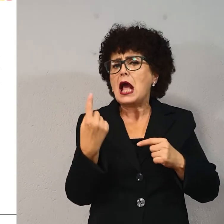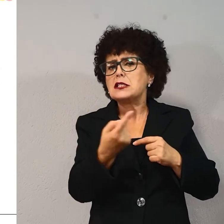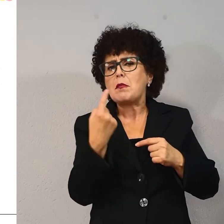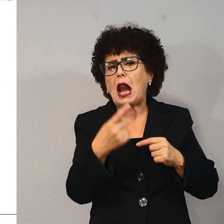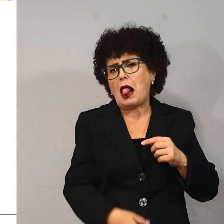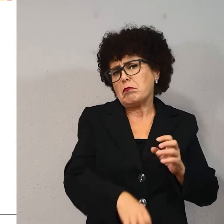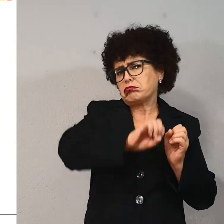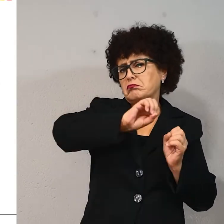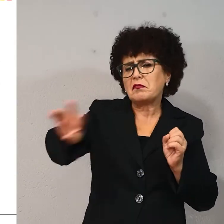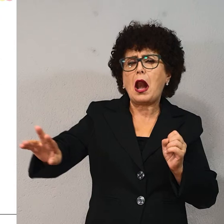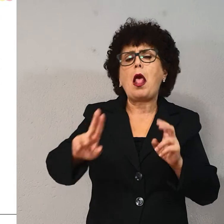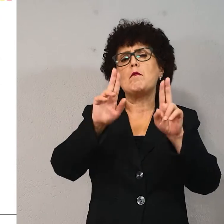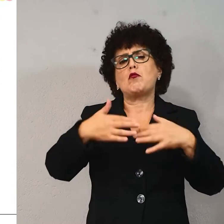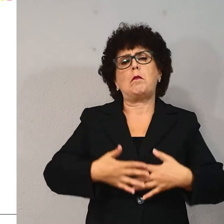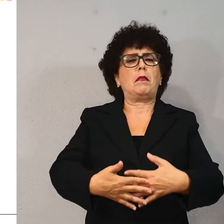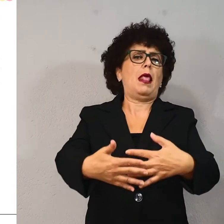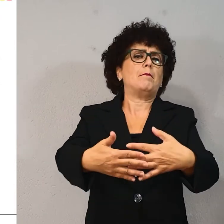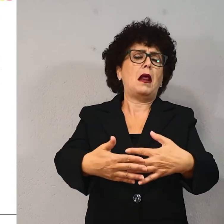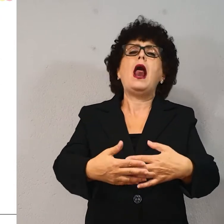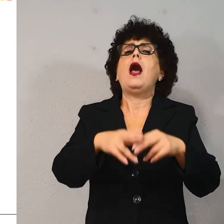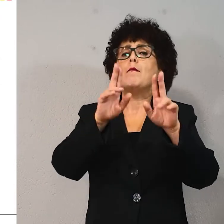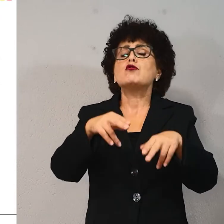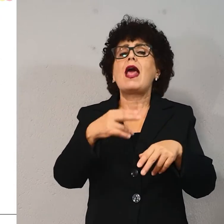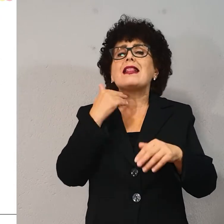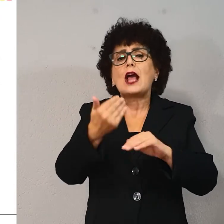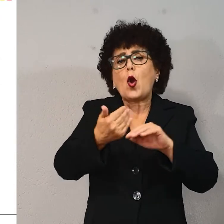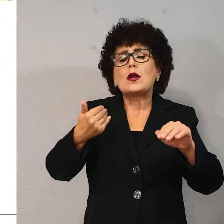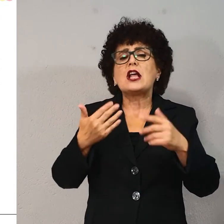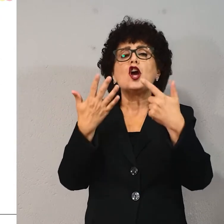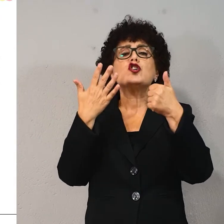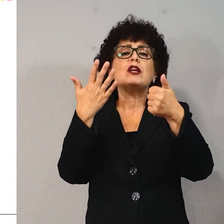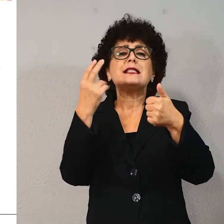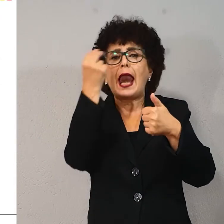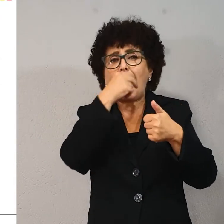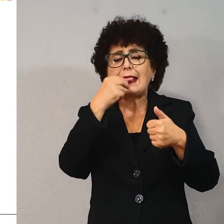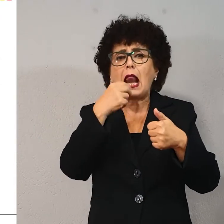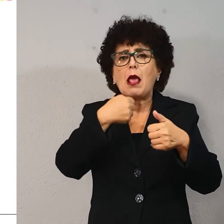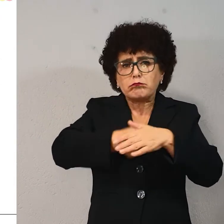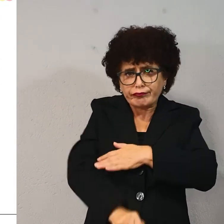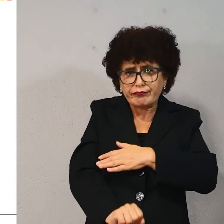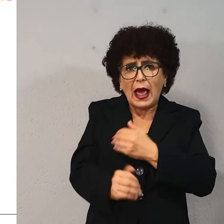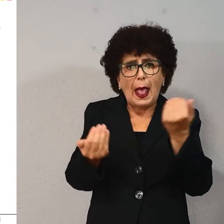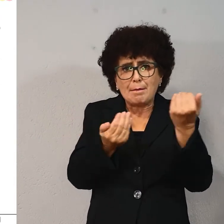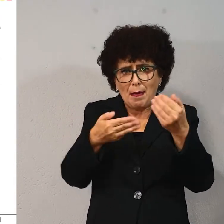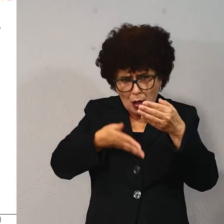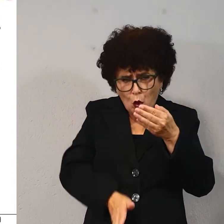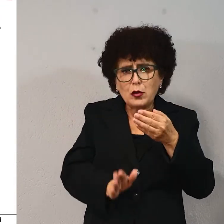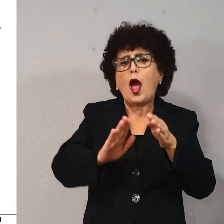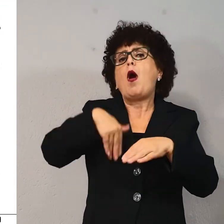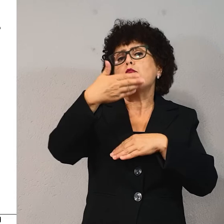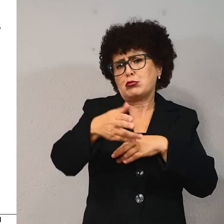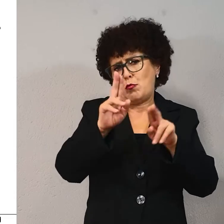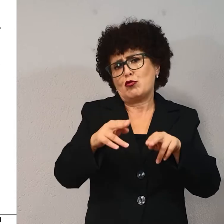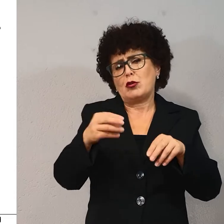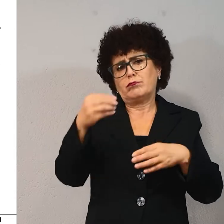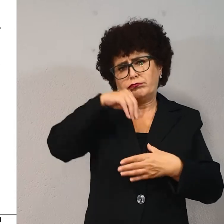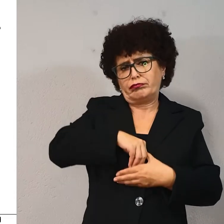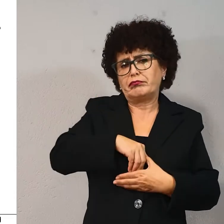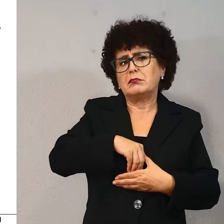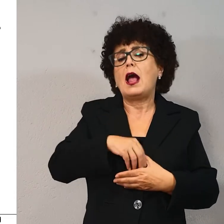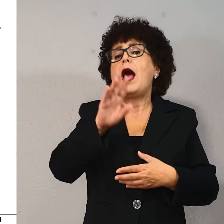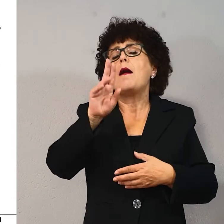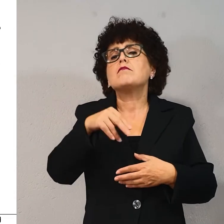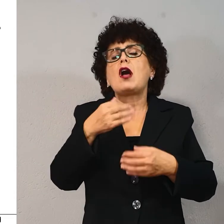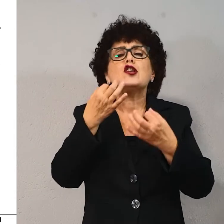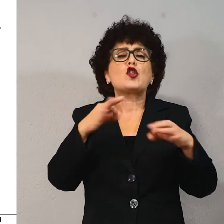на спиралата. Може да се користи најрано 6 недели по породувањето. Дозволува спонтаност